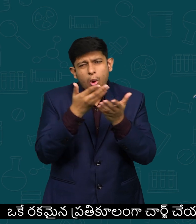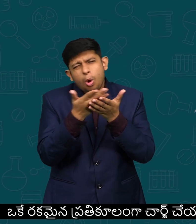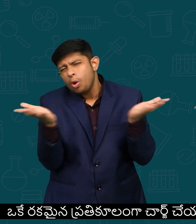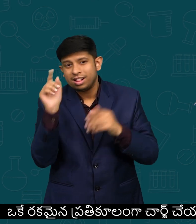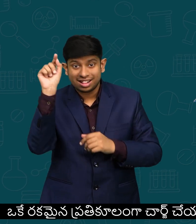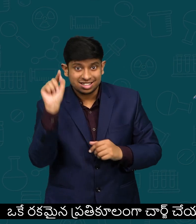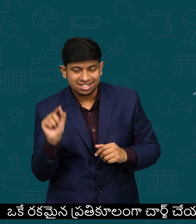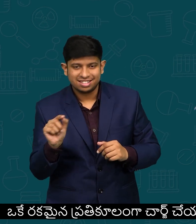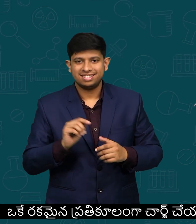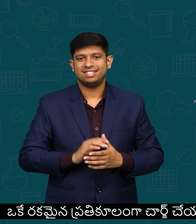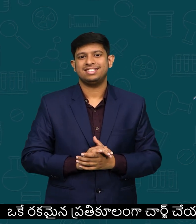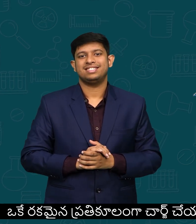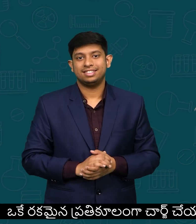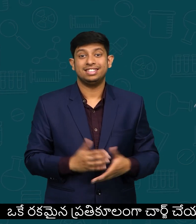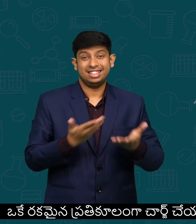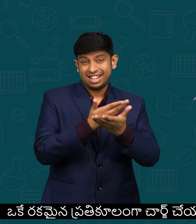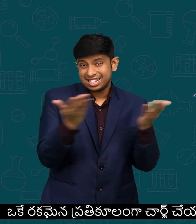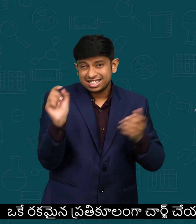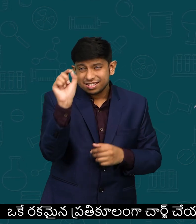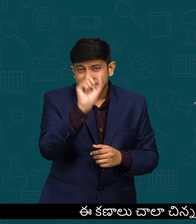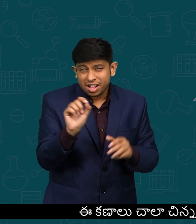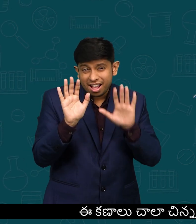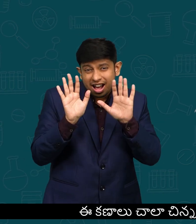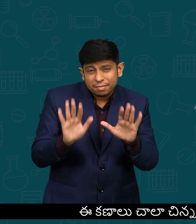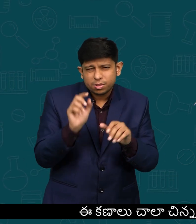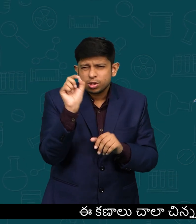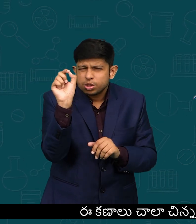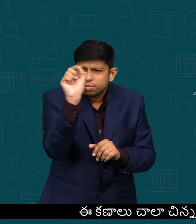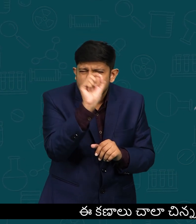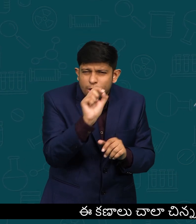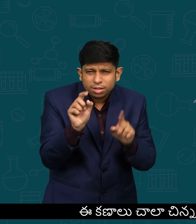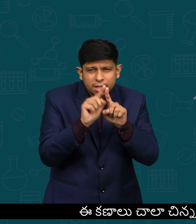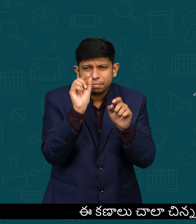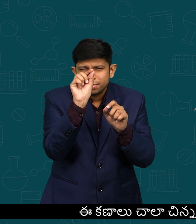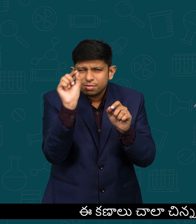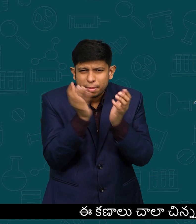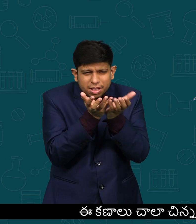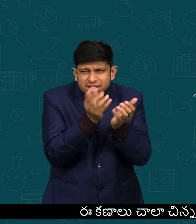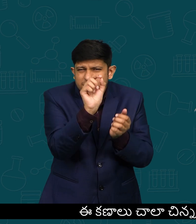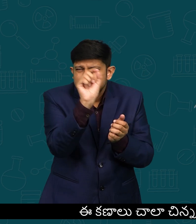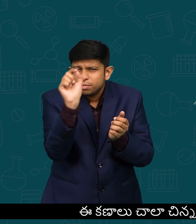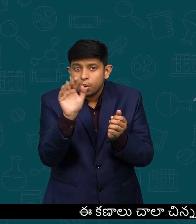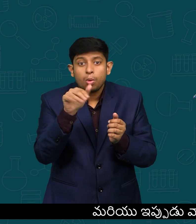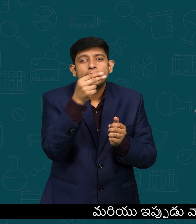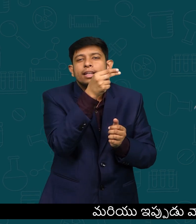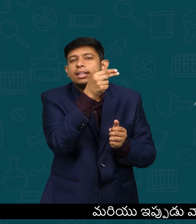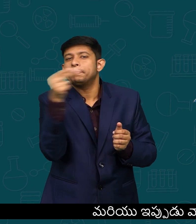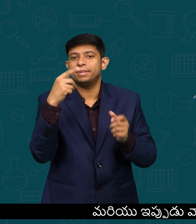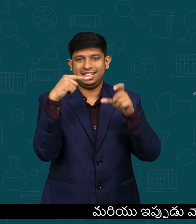చేయబడిన కణాలు ఉంటాయని నిర్ధారించాడు. ఈ కణాలు చాలా చిన్న ద్రవ్యరాశిని కలిగి ఉన్నాయి మరియు